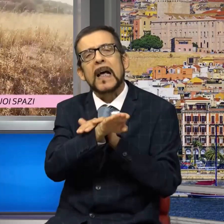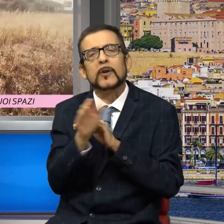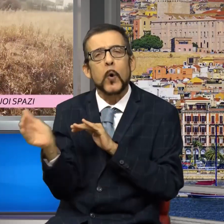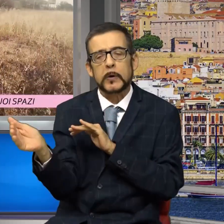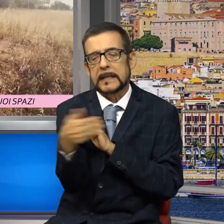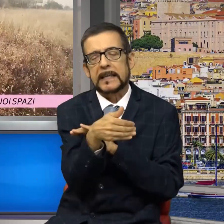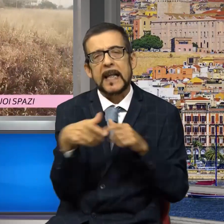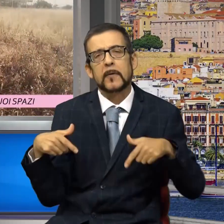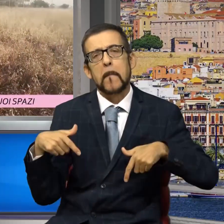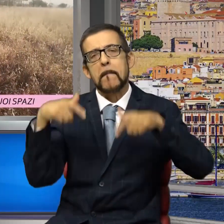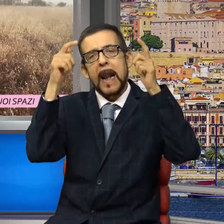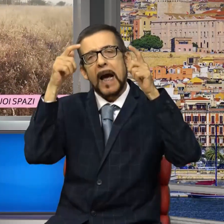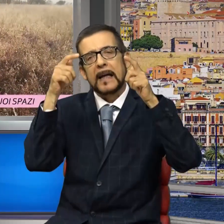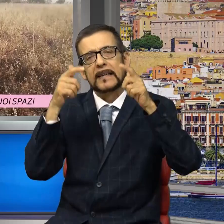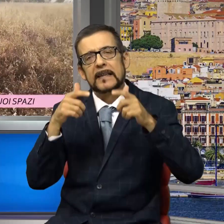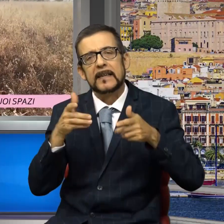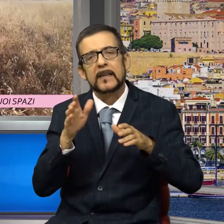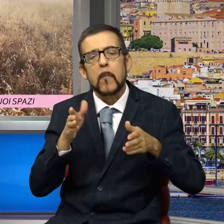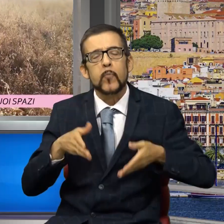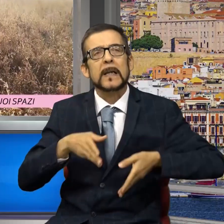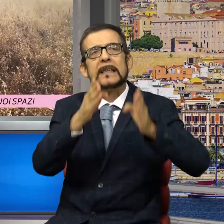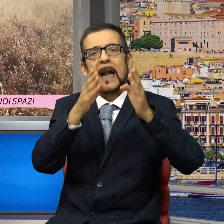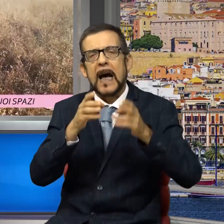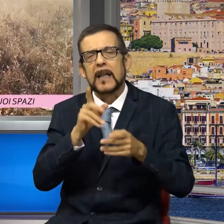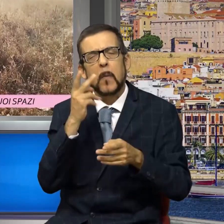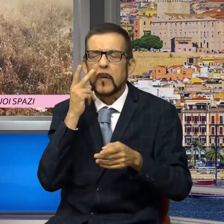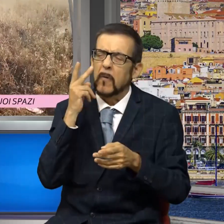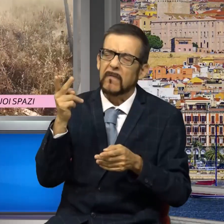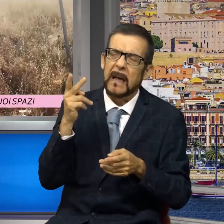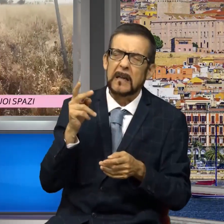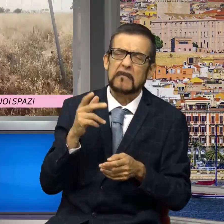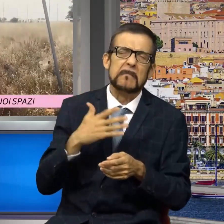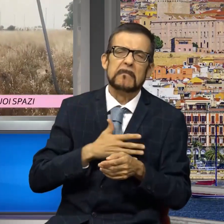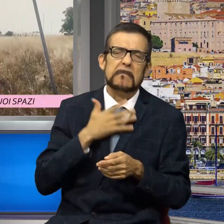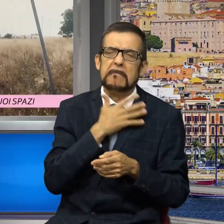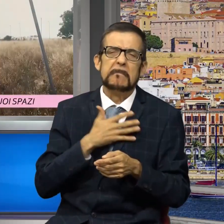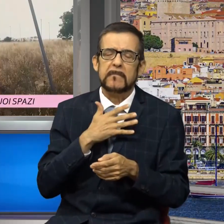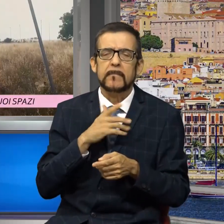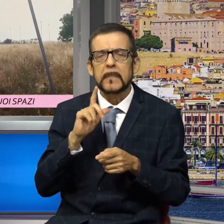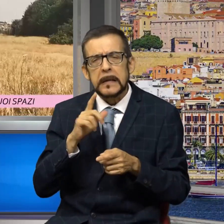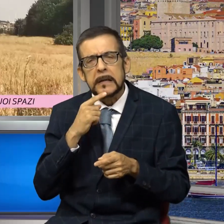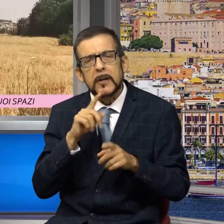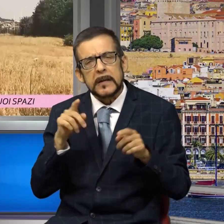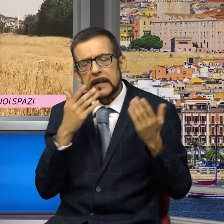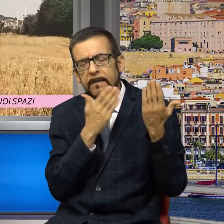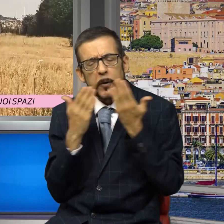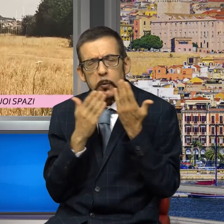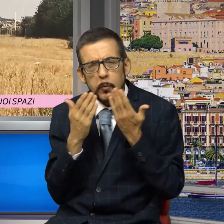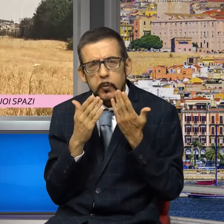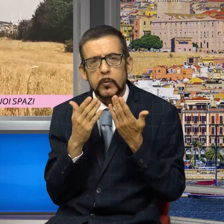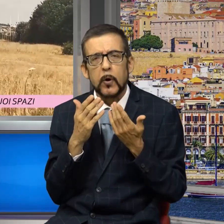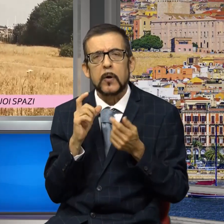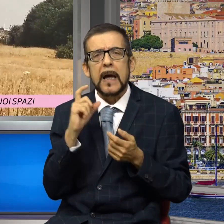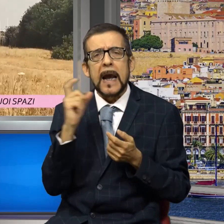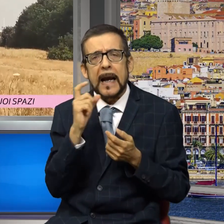grandi arterie stradali. Qualcuno storce il naso alla loro vista, ma c'è chi ne ha fatto materia di studio e di scienza. Succede a Cagliari,